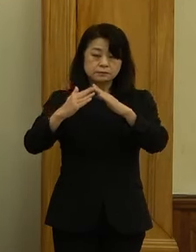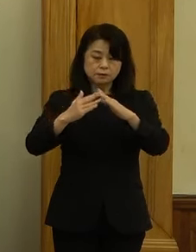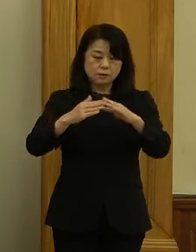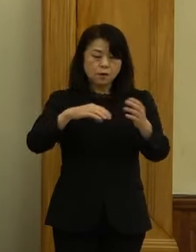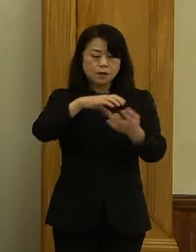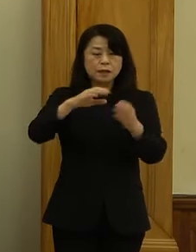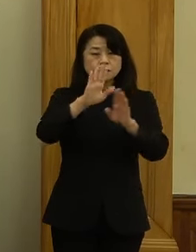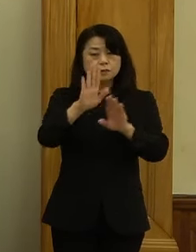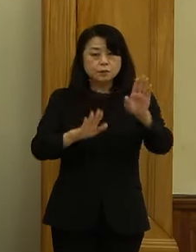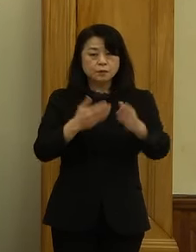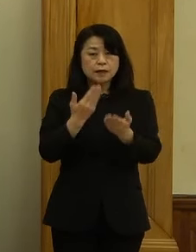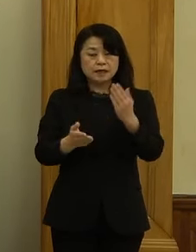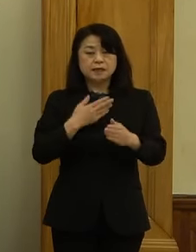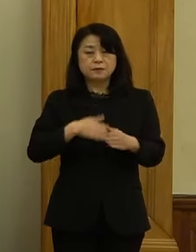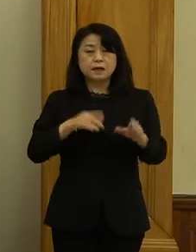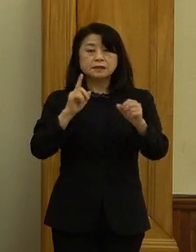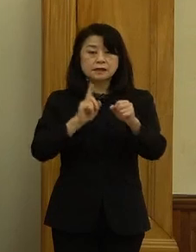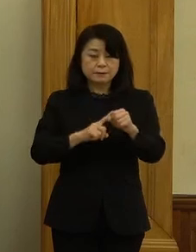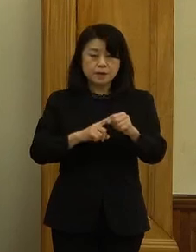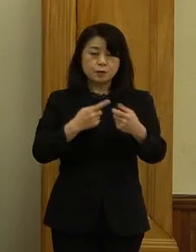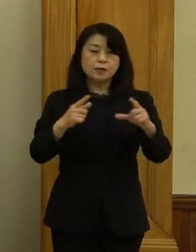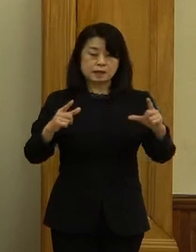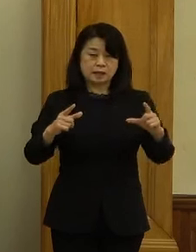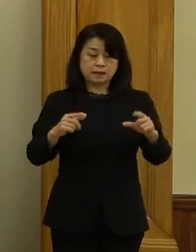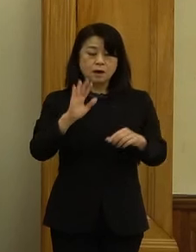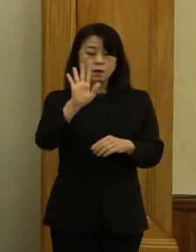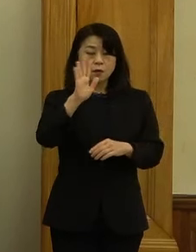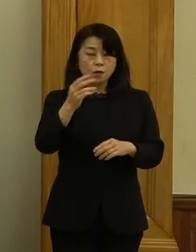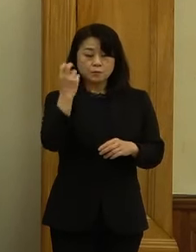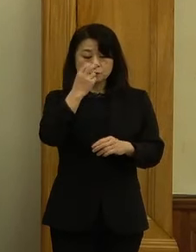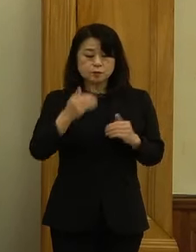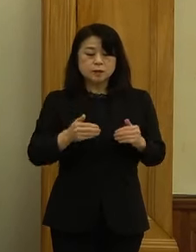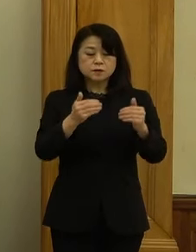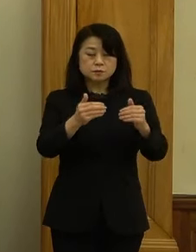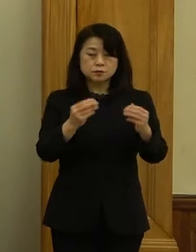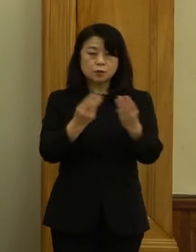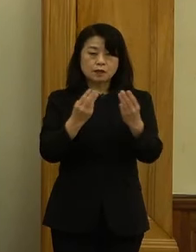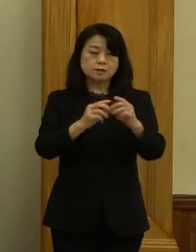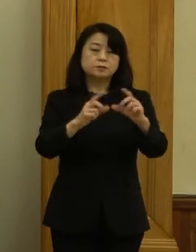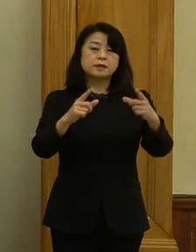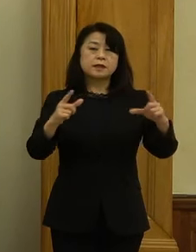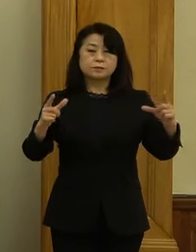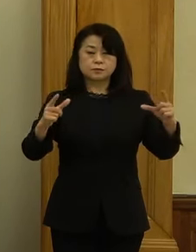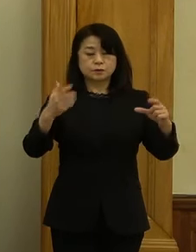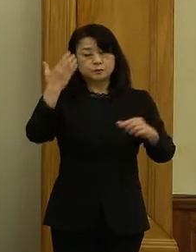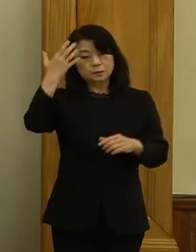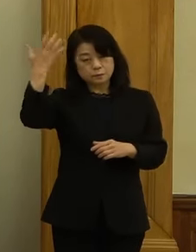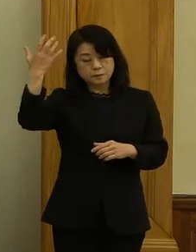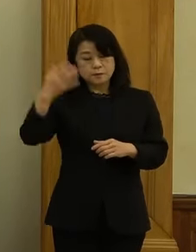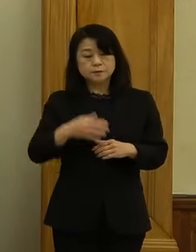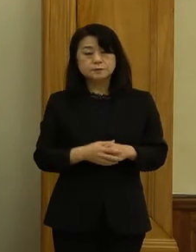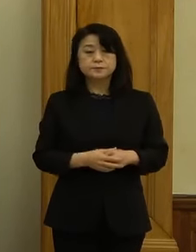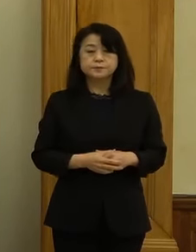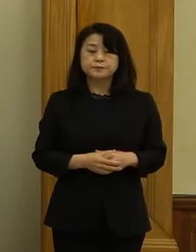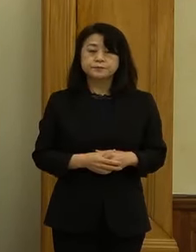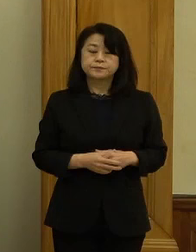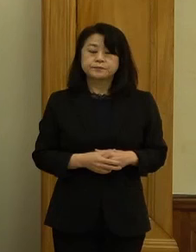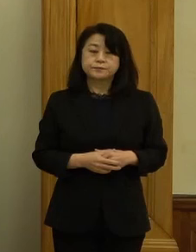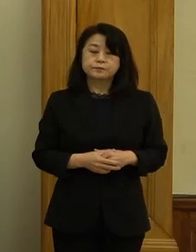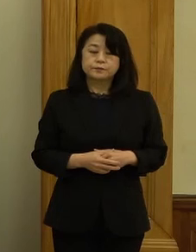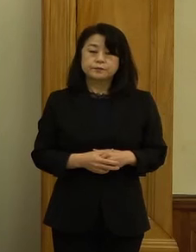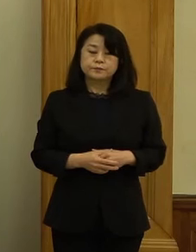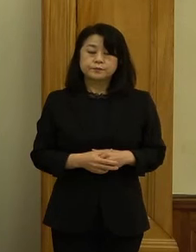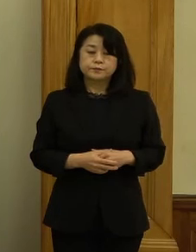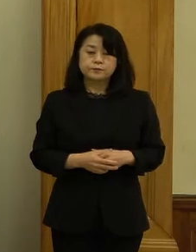たことによりものでありましてま今後も調査が進むごとに数が増加していくことが見込まれます